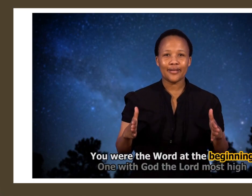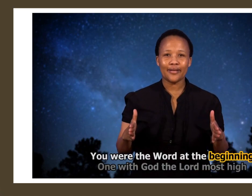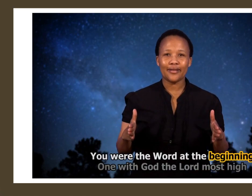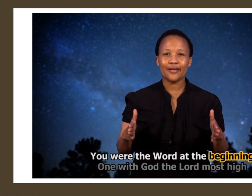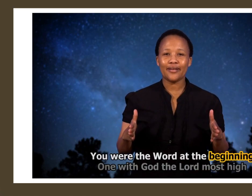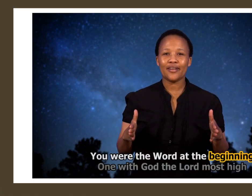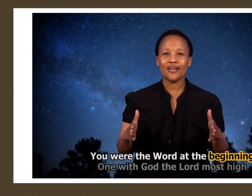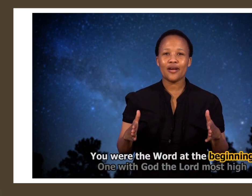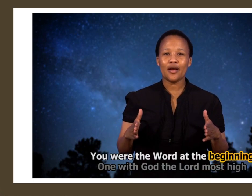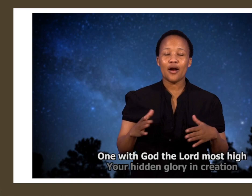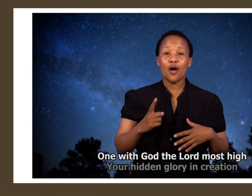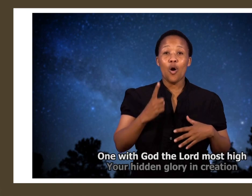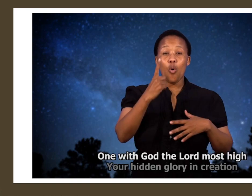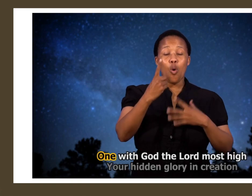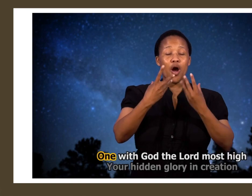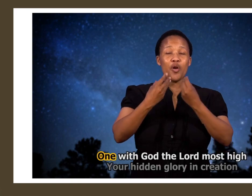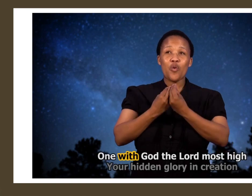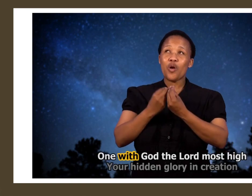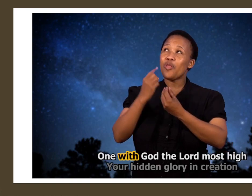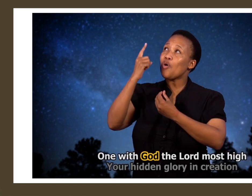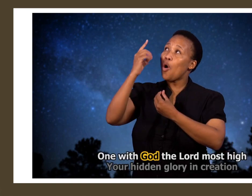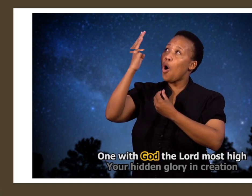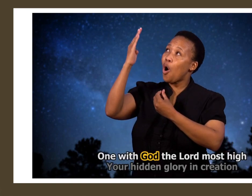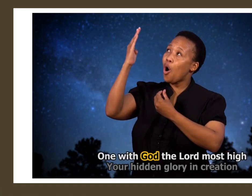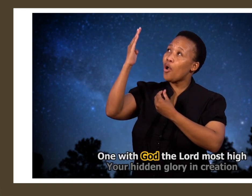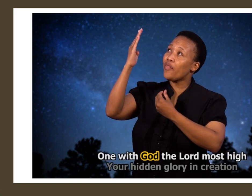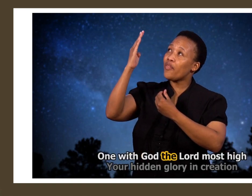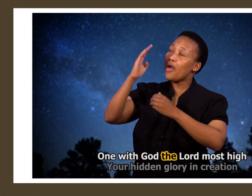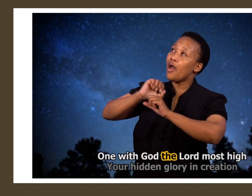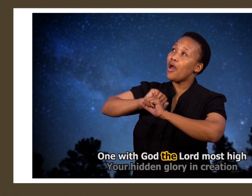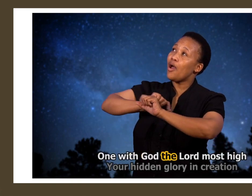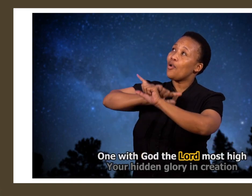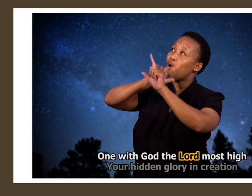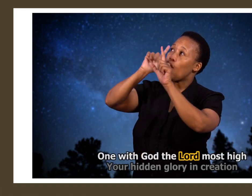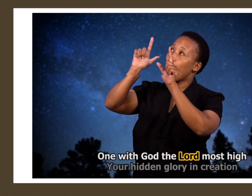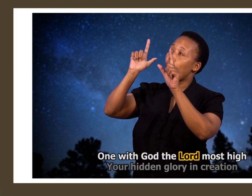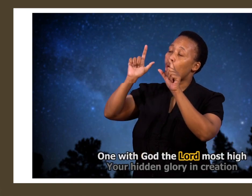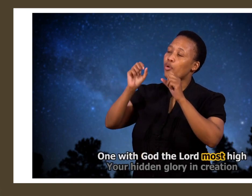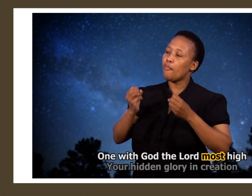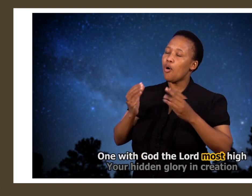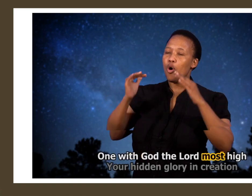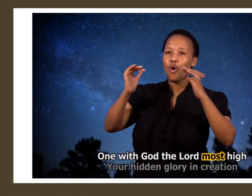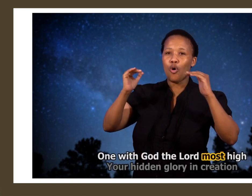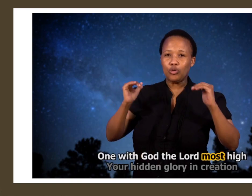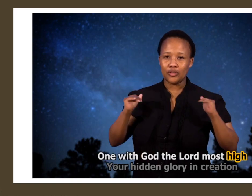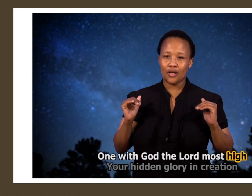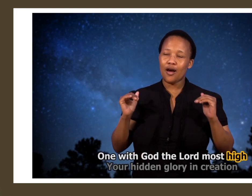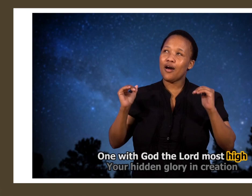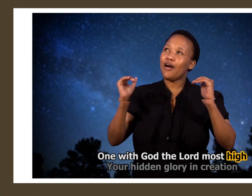beginning, one with God the Lord Most